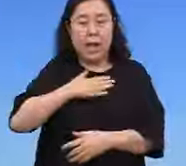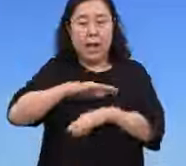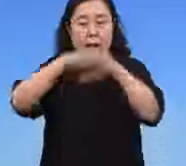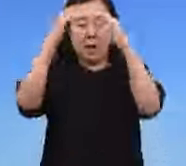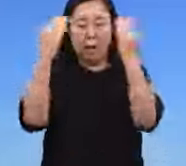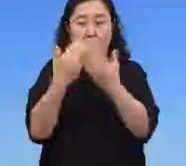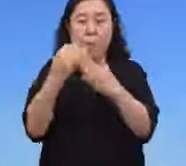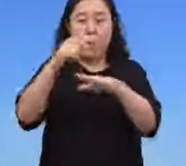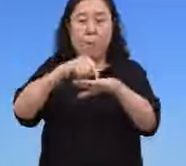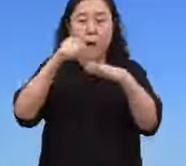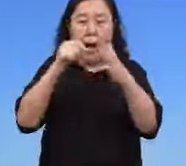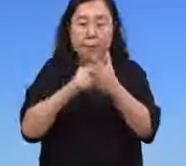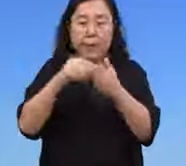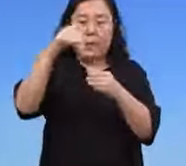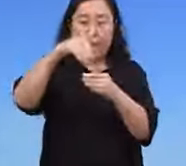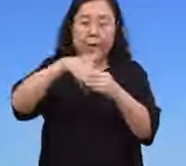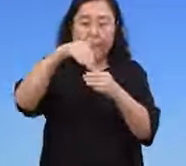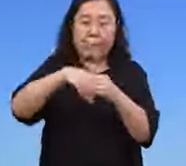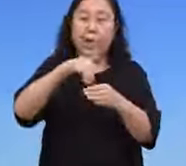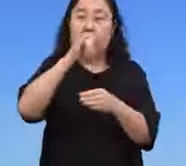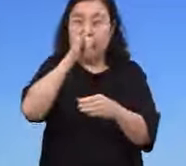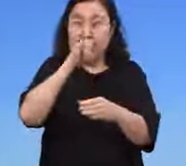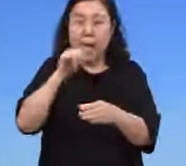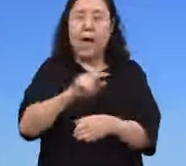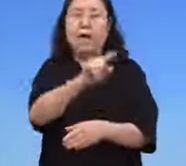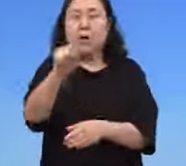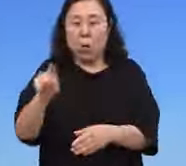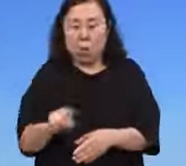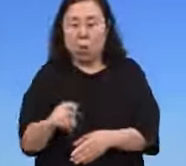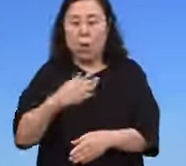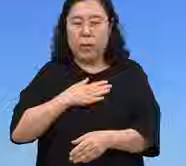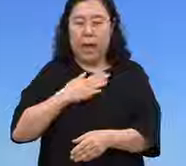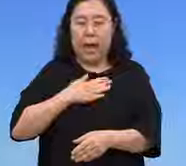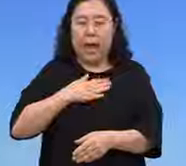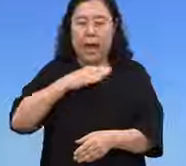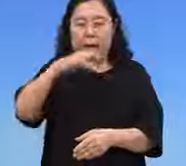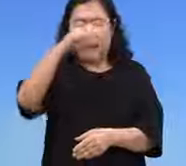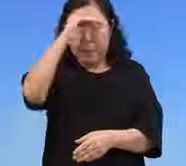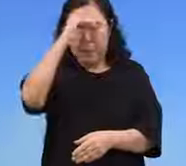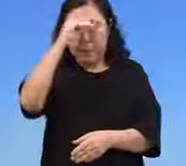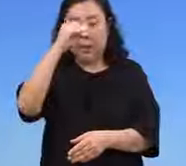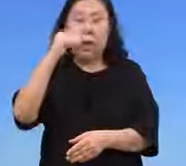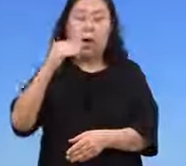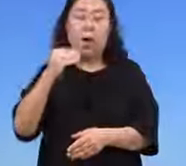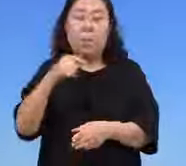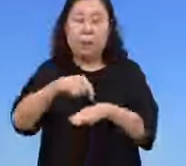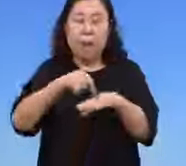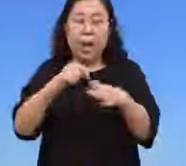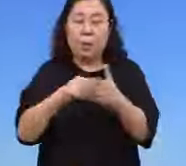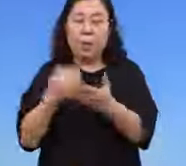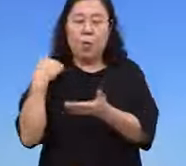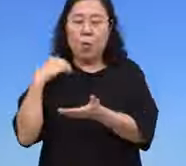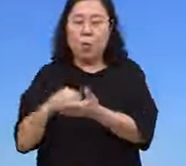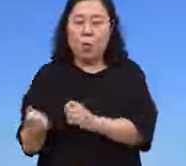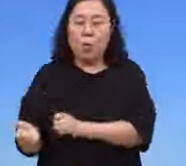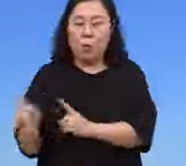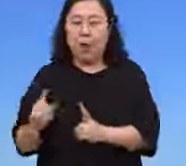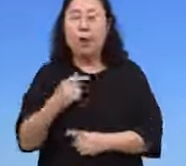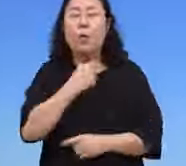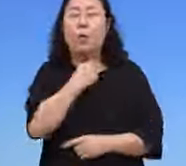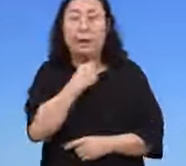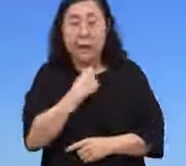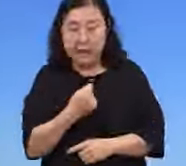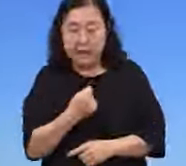담겨져 있다, 너희들도 이런 마음을 회복하면 좋겠다, 그런 메시지를 전하고 싶으셔서 이